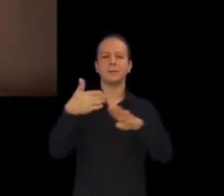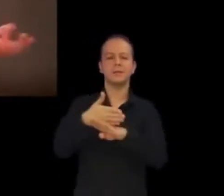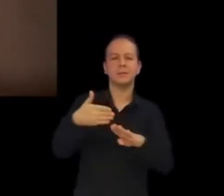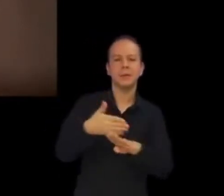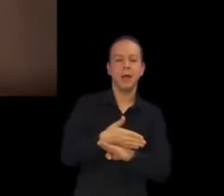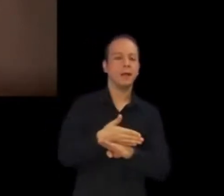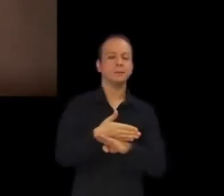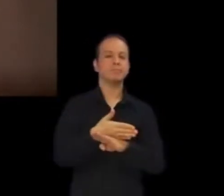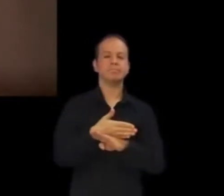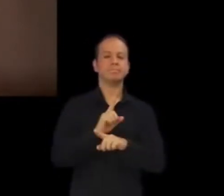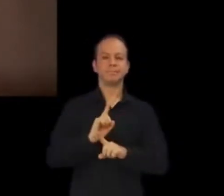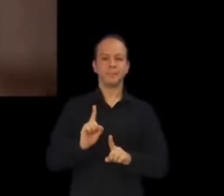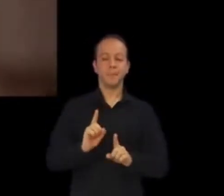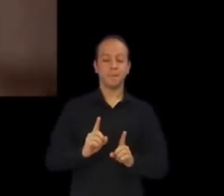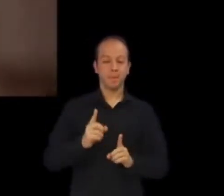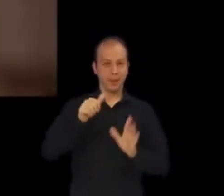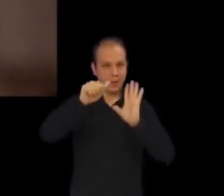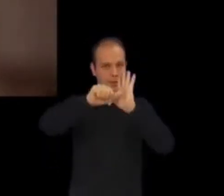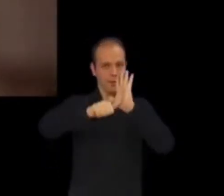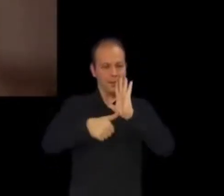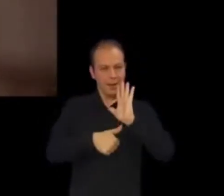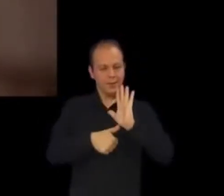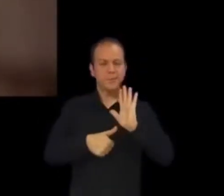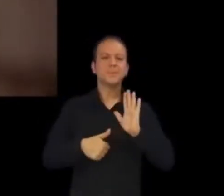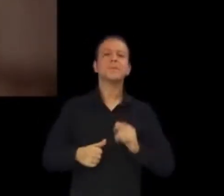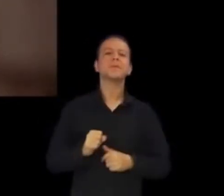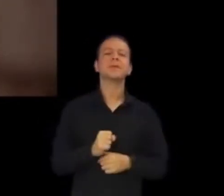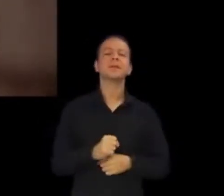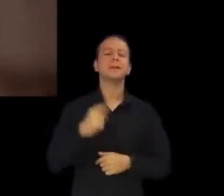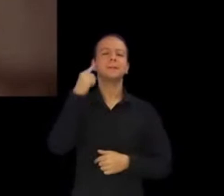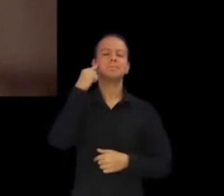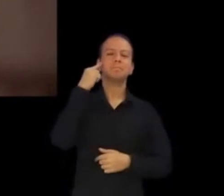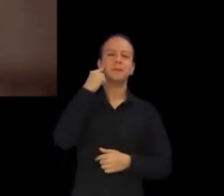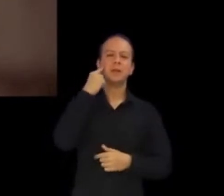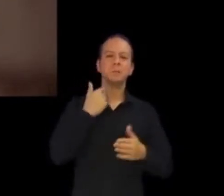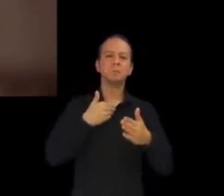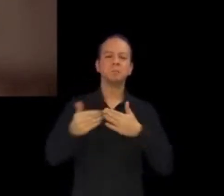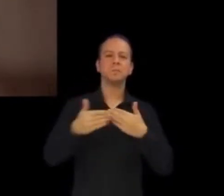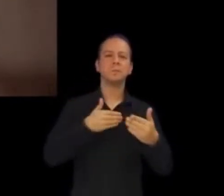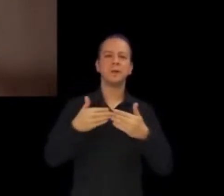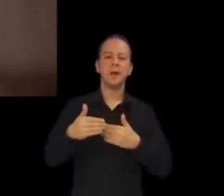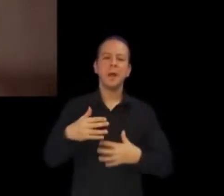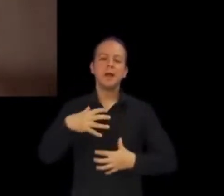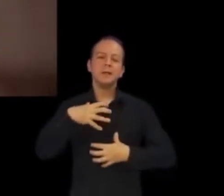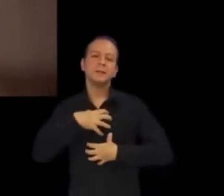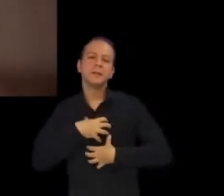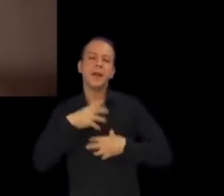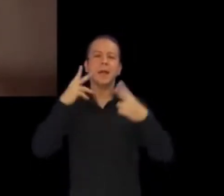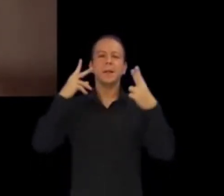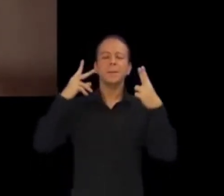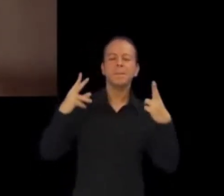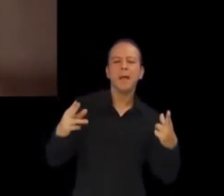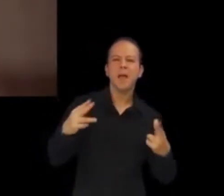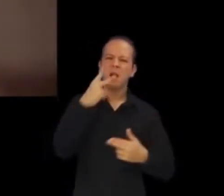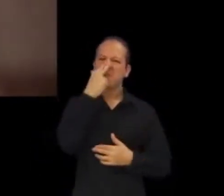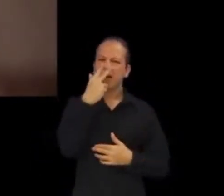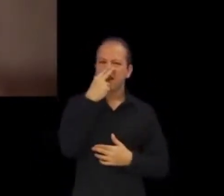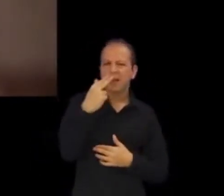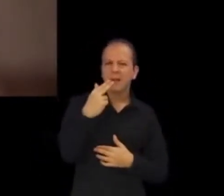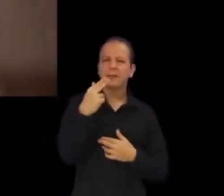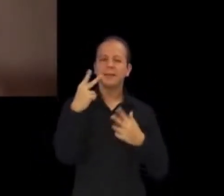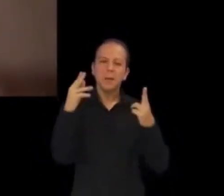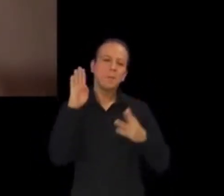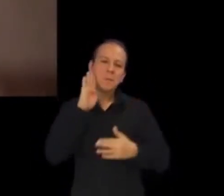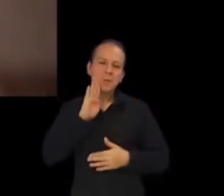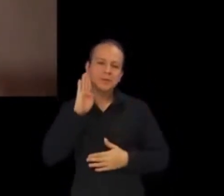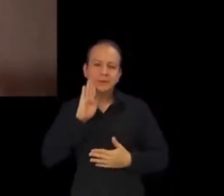achando, como é que é a sensibilidade dele com o mundo. Os que têm síndrome de Down, assim, eles são... Eles têm todos o mesmo jeito, assim. Eu acho que